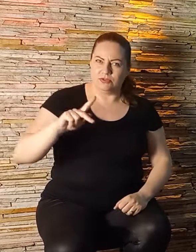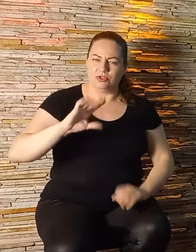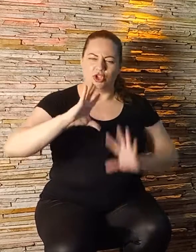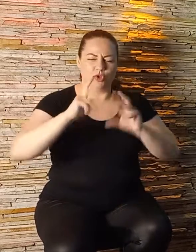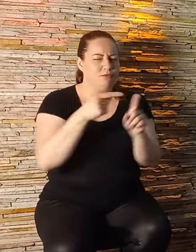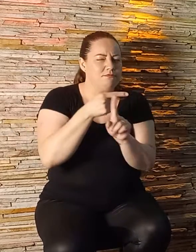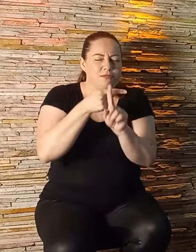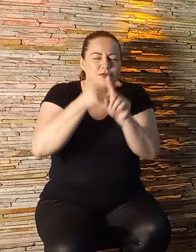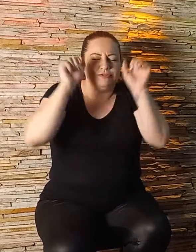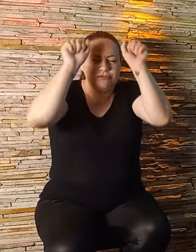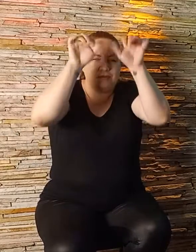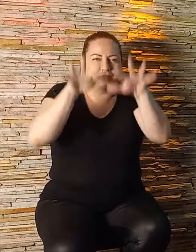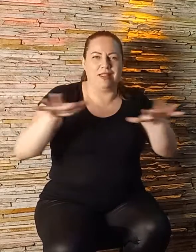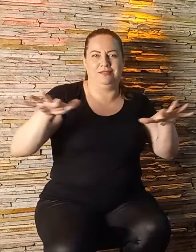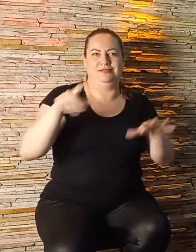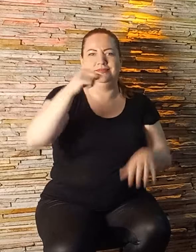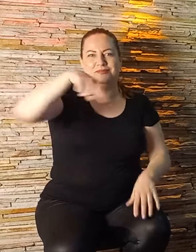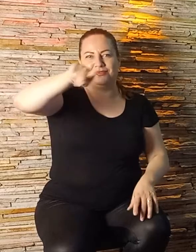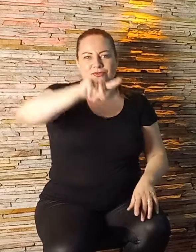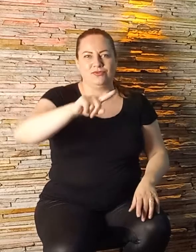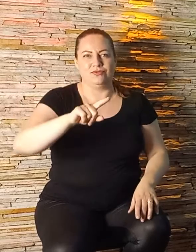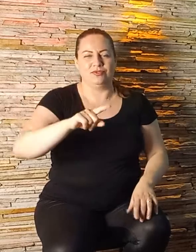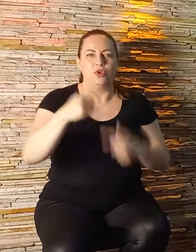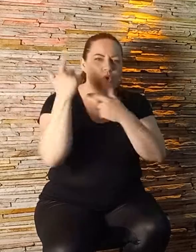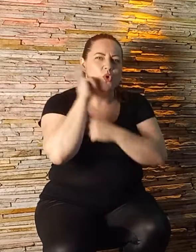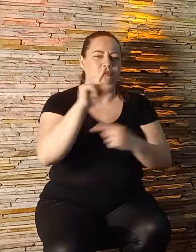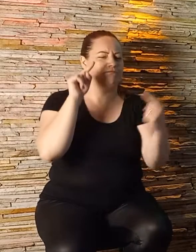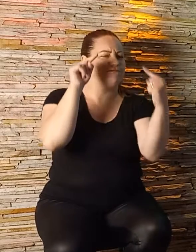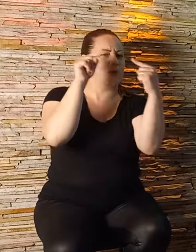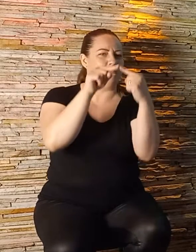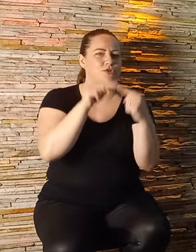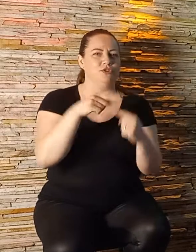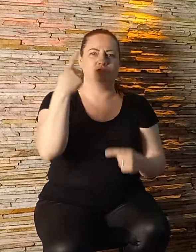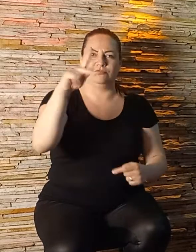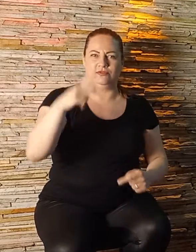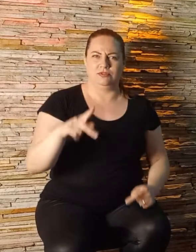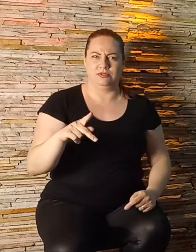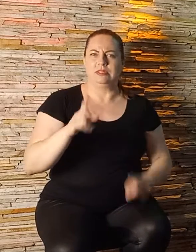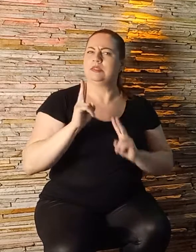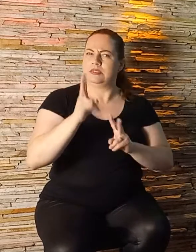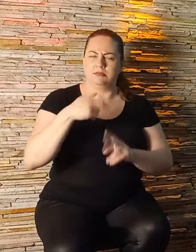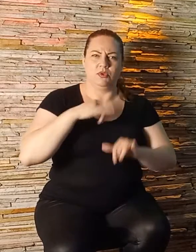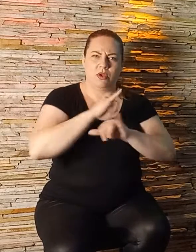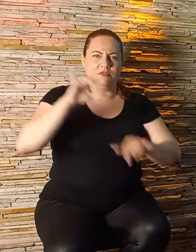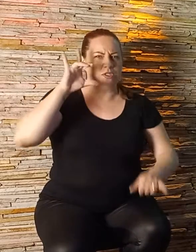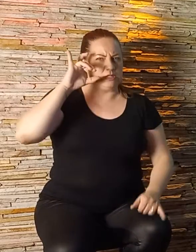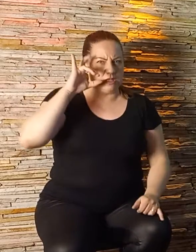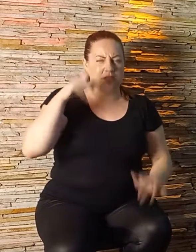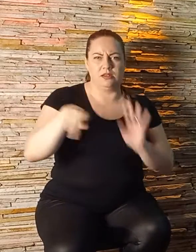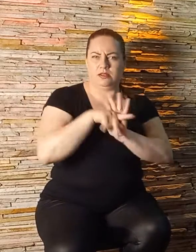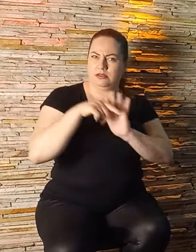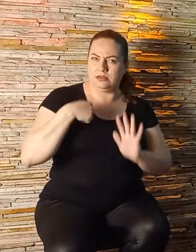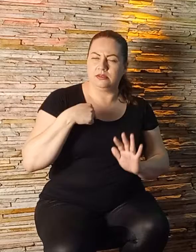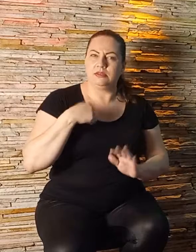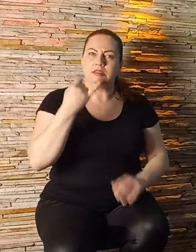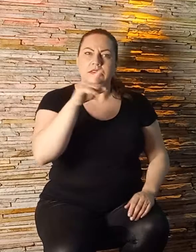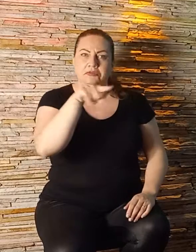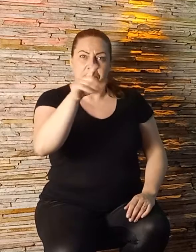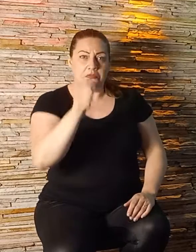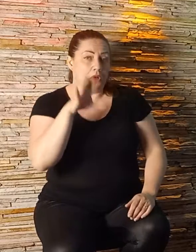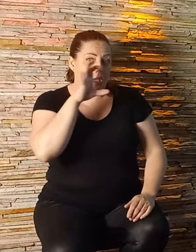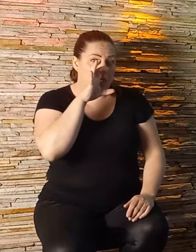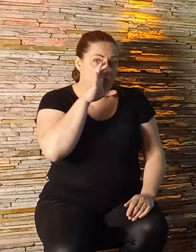toda positividade tudo de bom porque vocês alcancem os sonhos de vocês eu bato muito isso no meu Instagram tá se vocês realmente